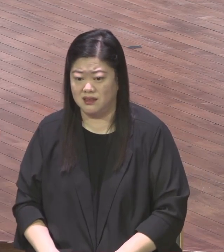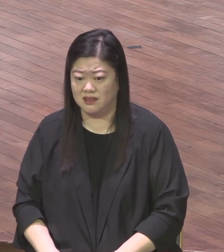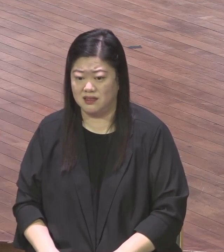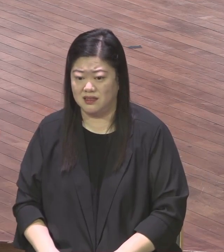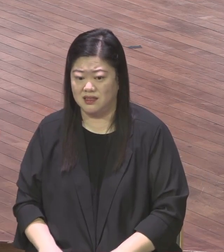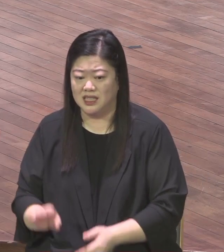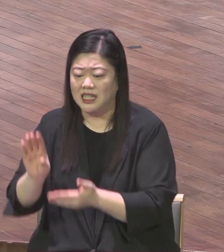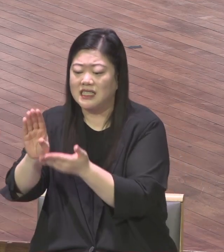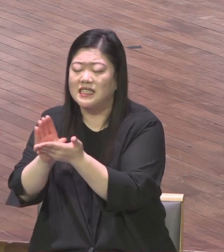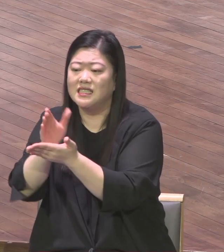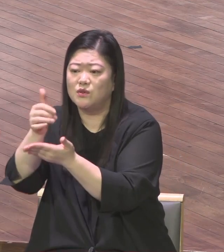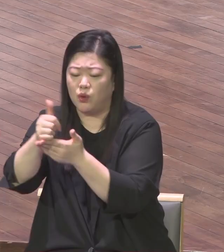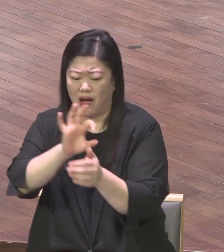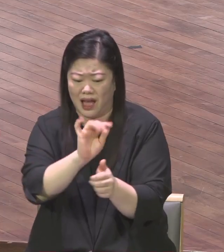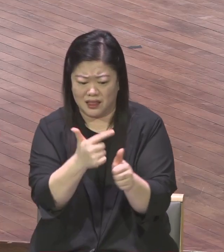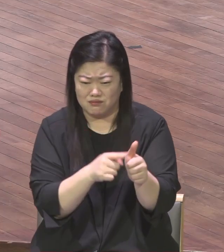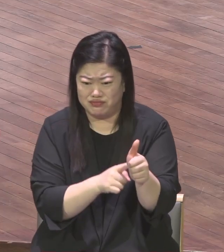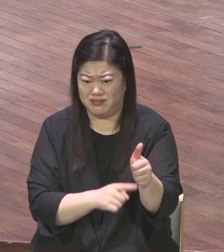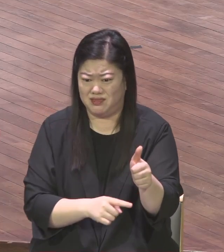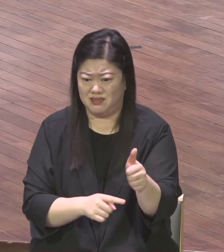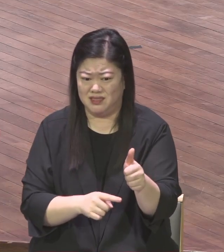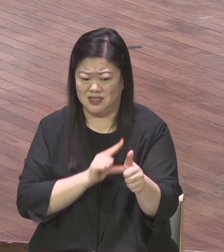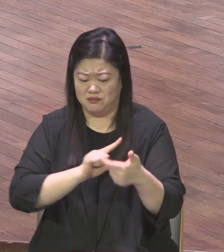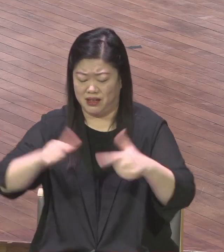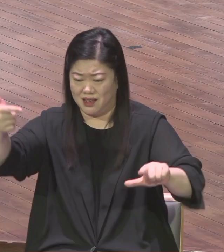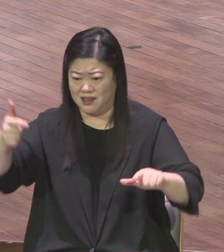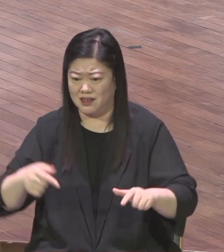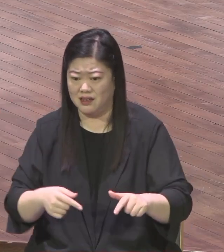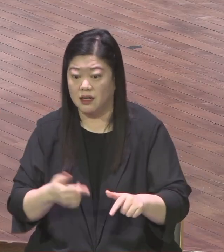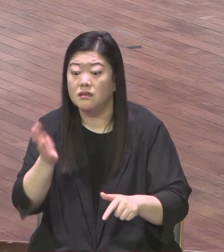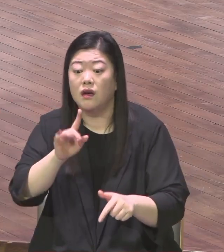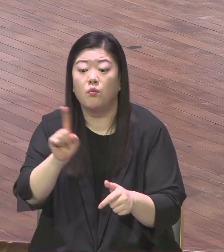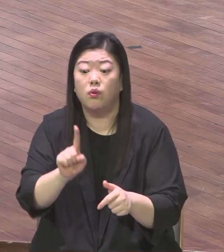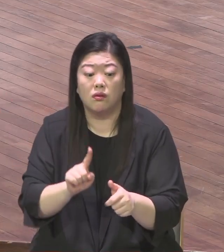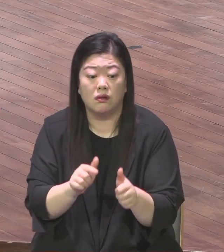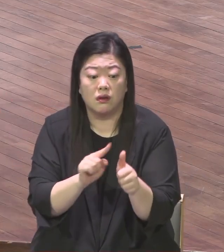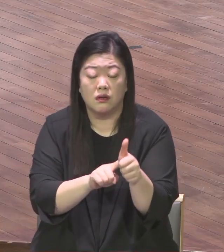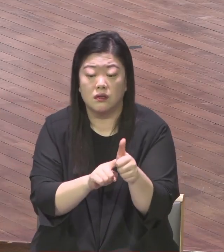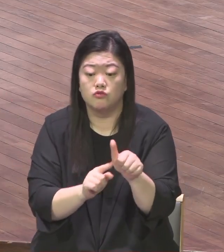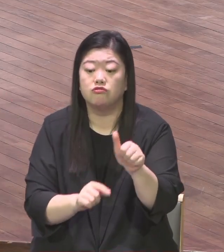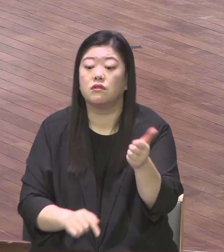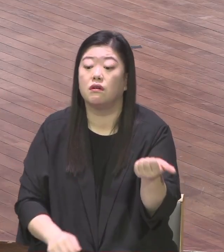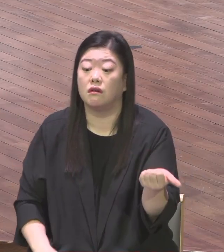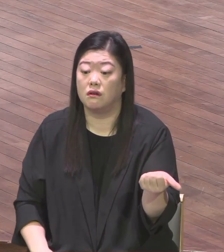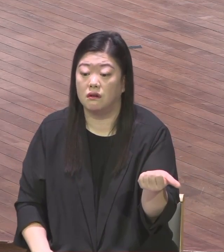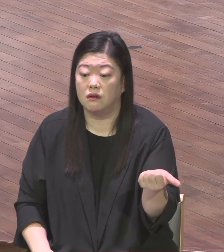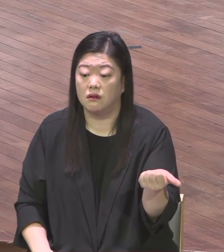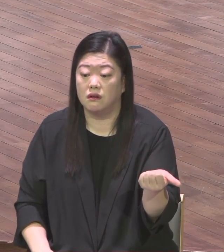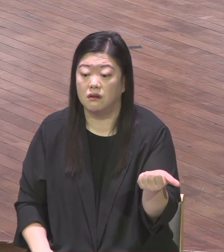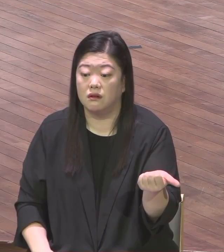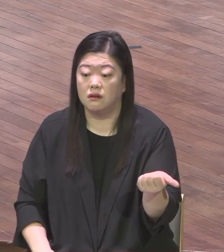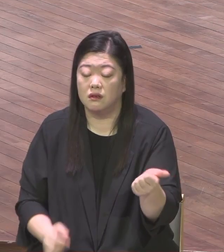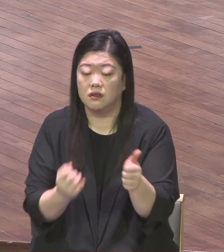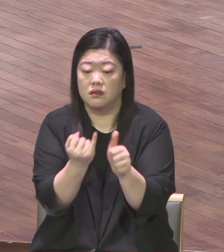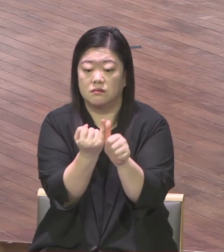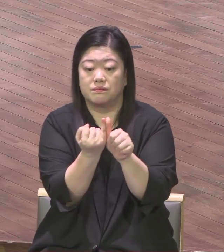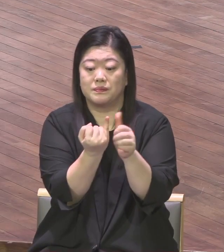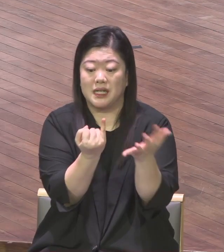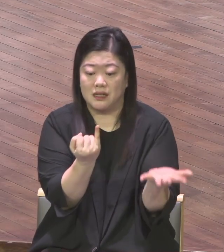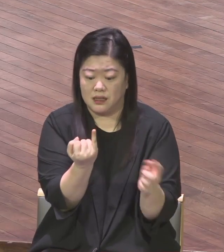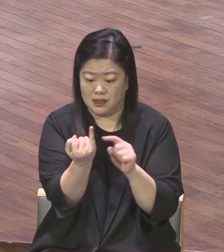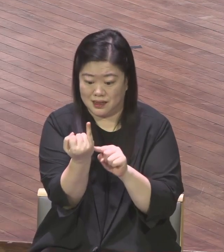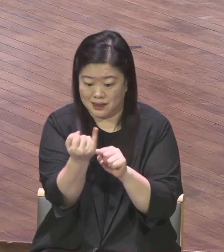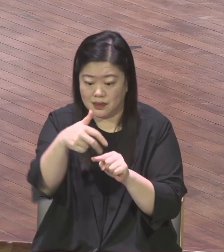안상홍 씨를 그리스도라고. 지금은요, 안상홍이 죽었잖아요. 죽으니까 부인이 장길자인데 장길자를 이제는